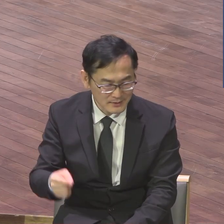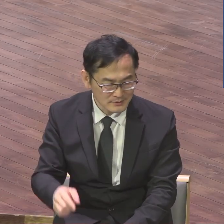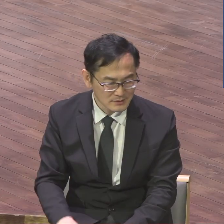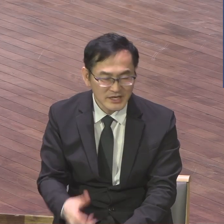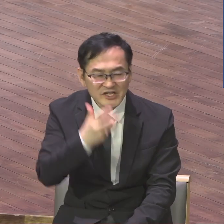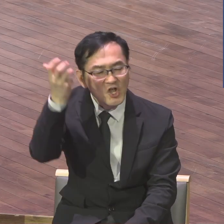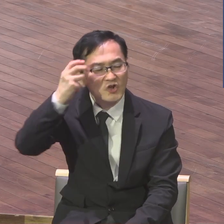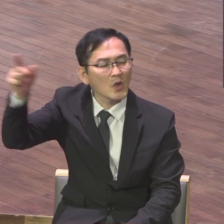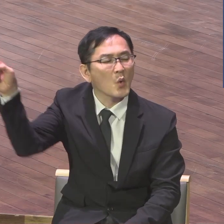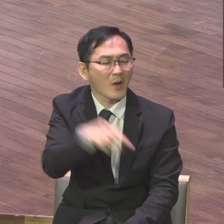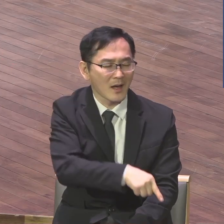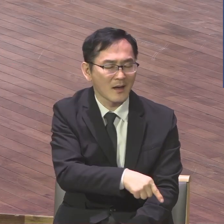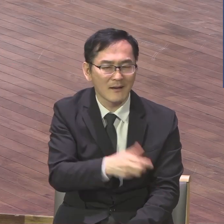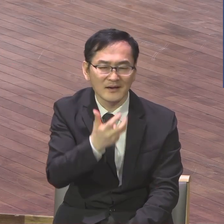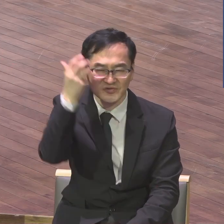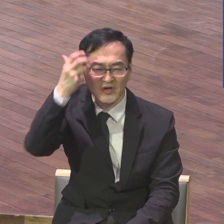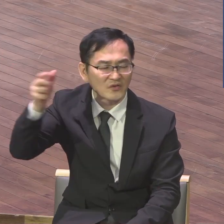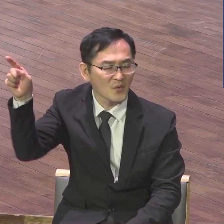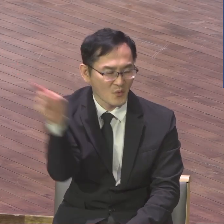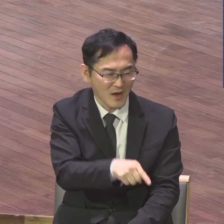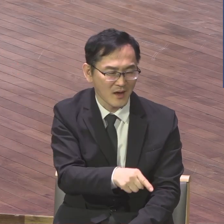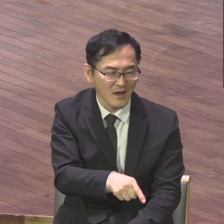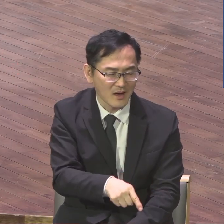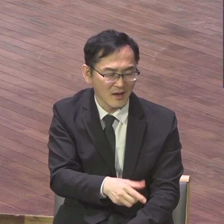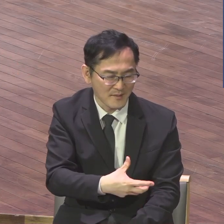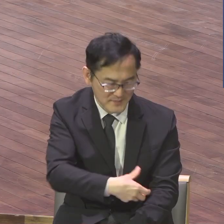성령을 받아라 그랬어요.